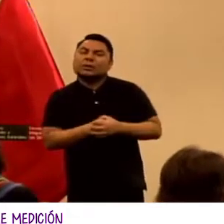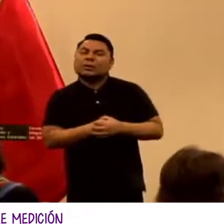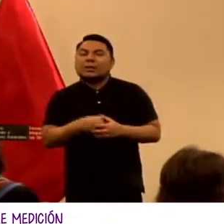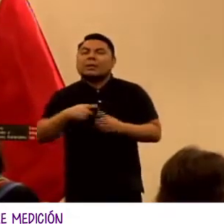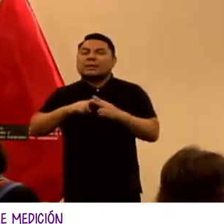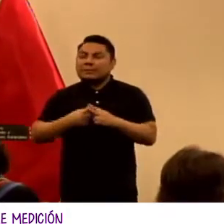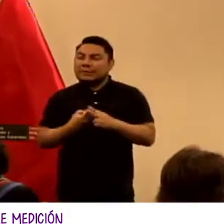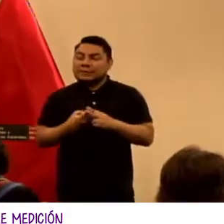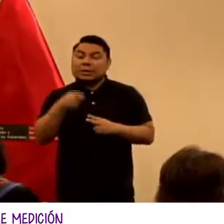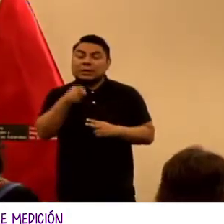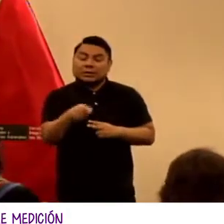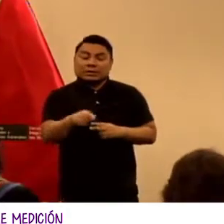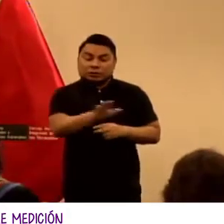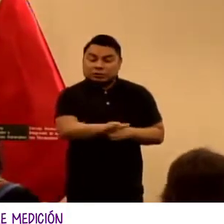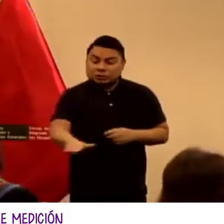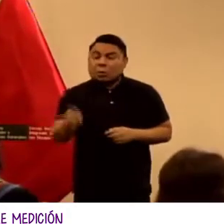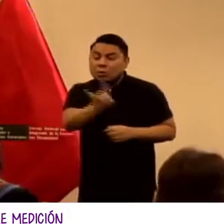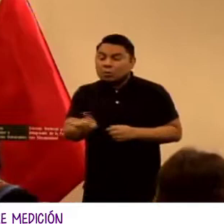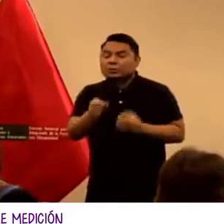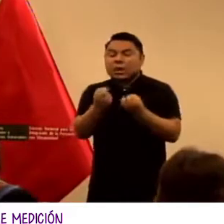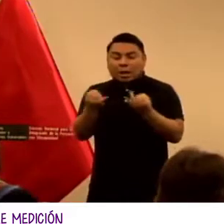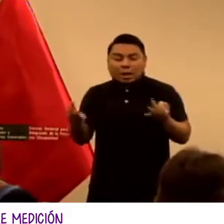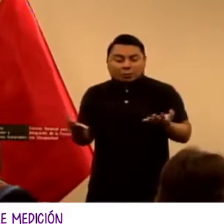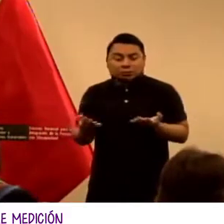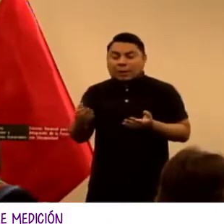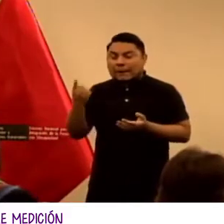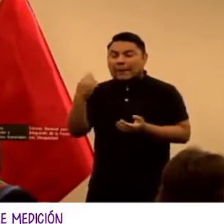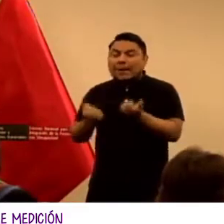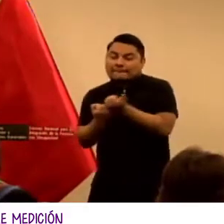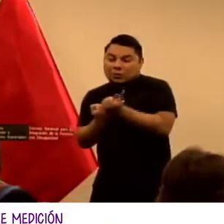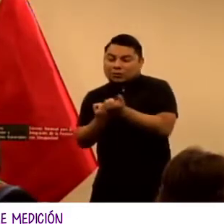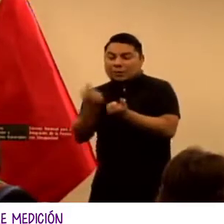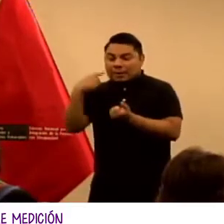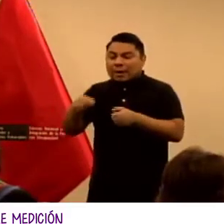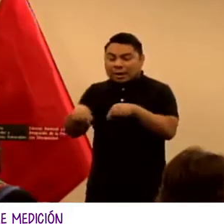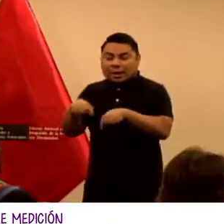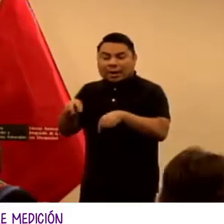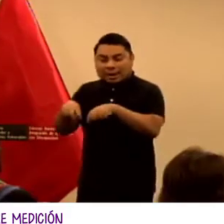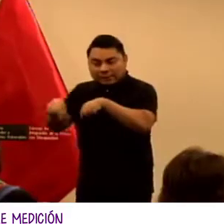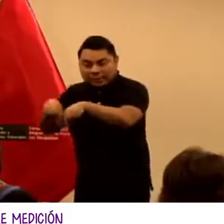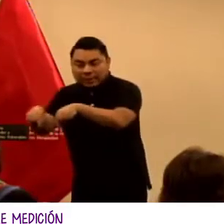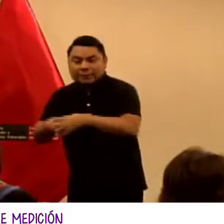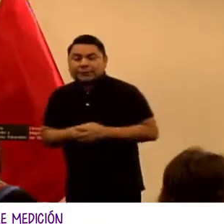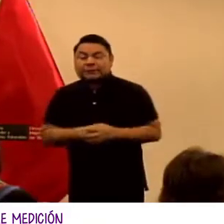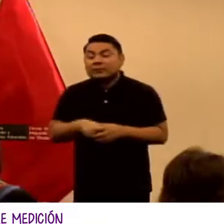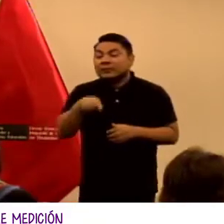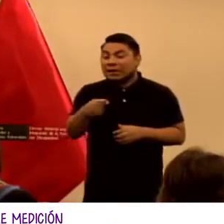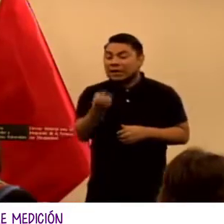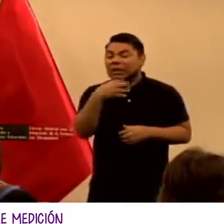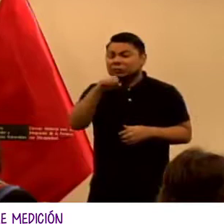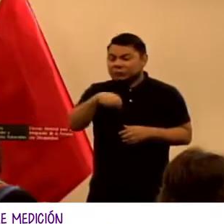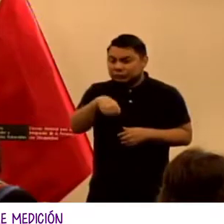para empezar, si el niño o la niña usa algún dispositivo de apoyo para caminar. En caso de que sí,